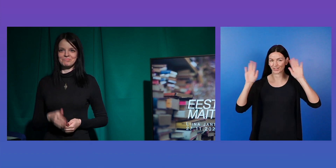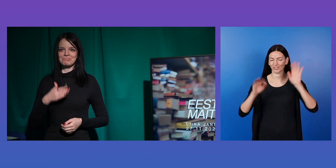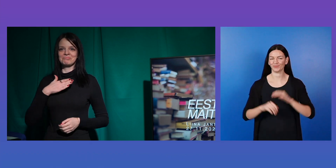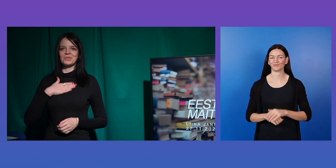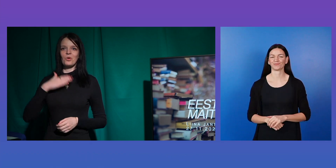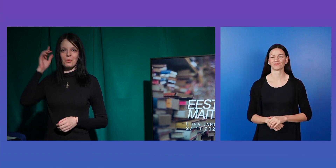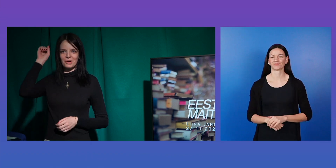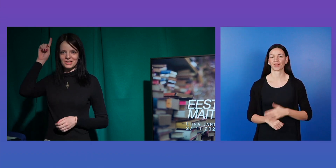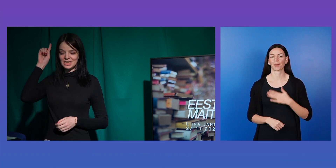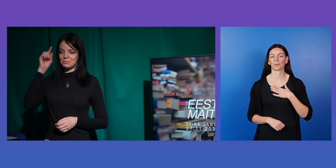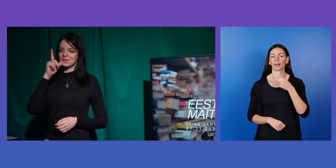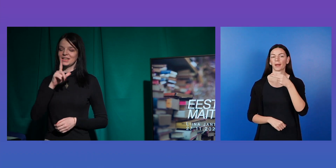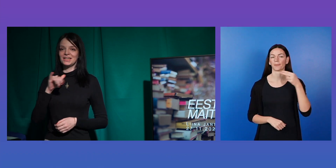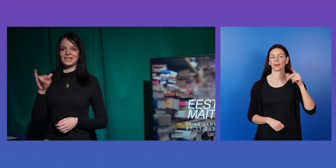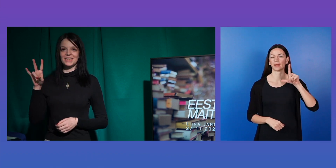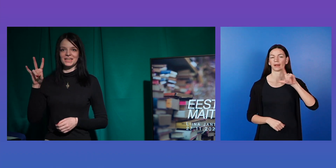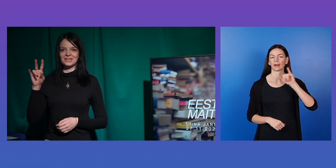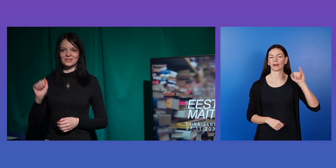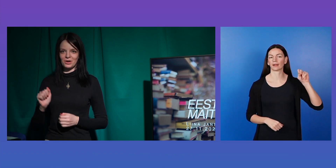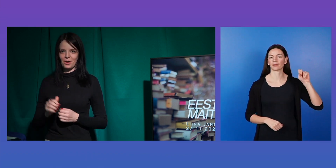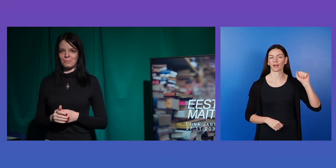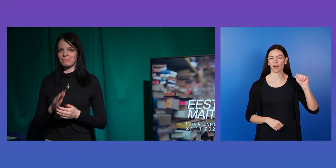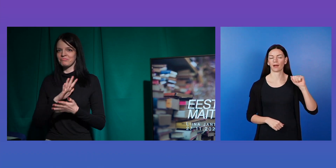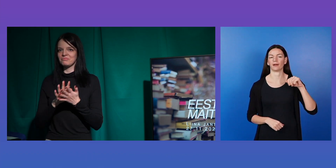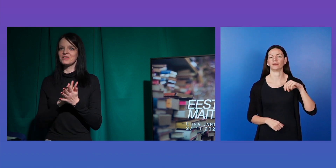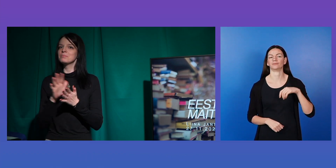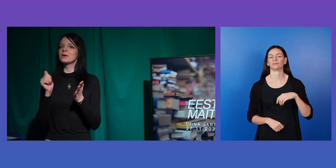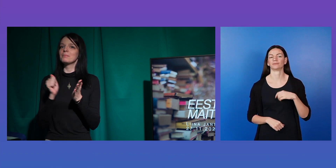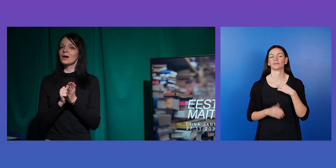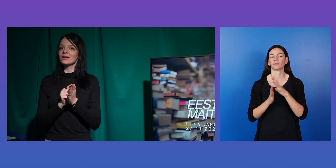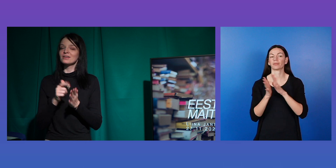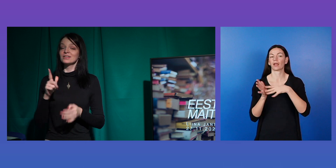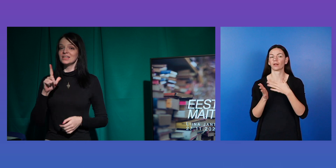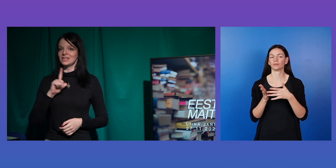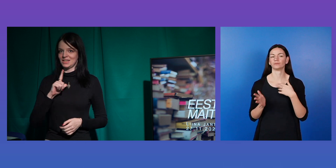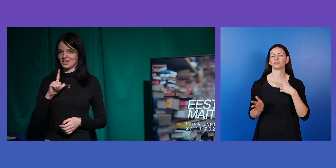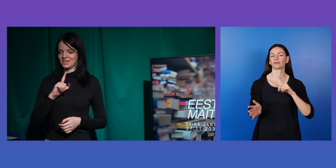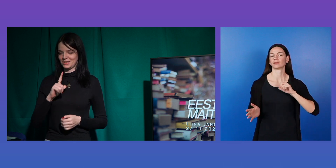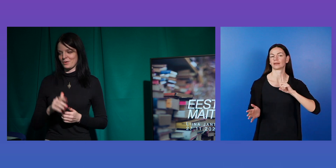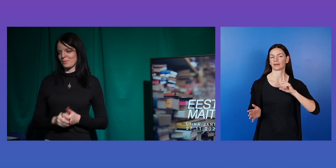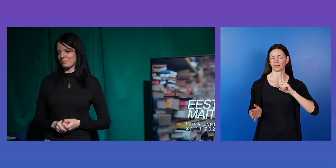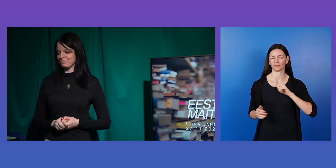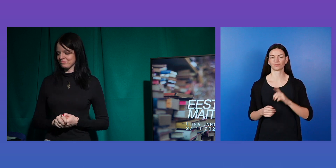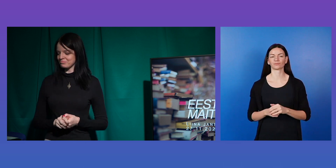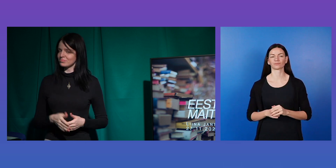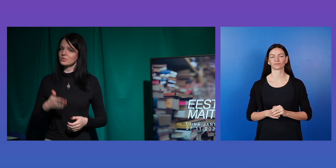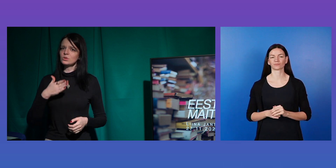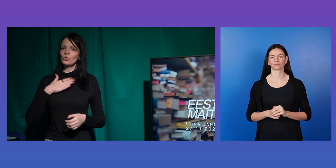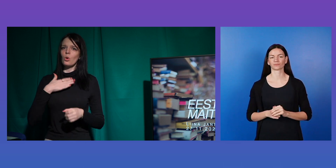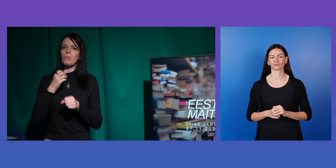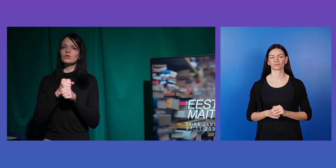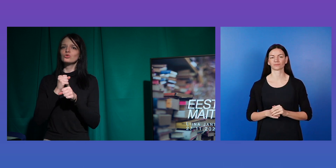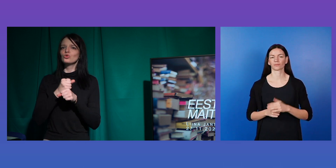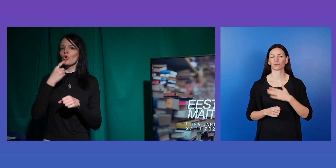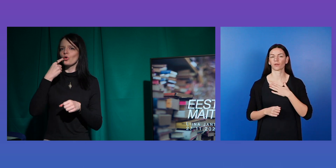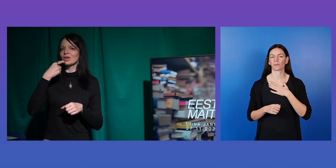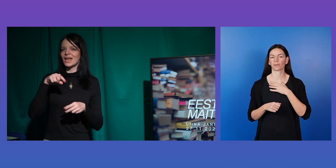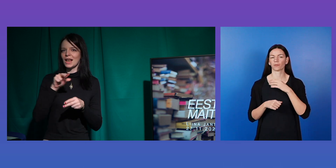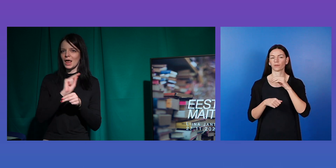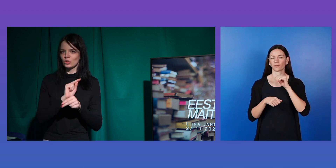Tere! Minu nimi on Liina. Viipemärk on selline.